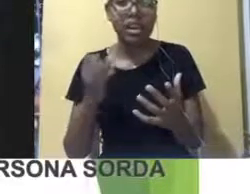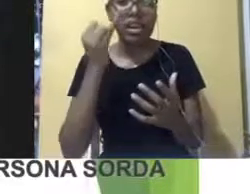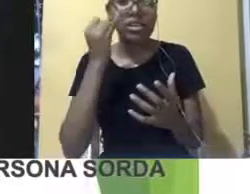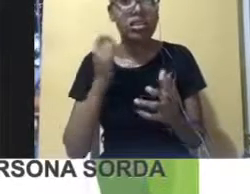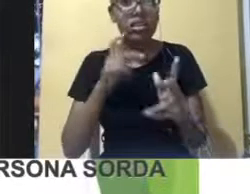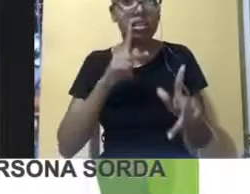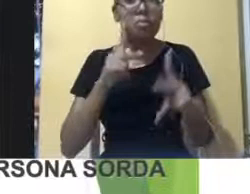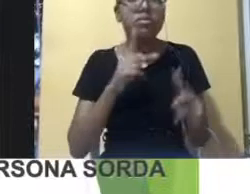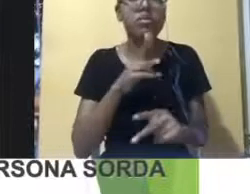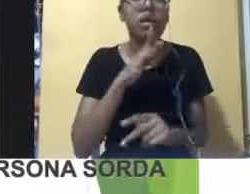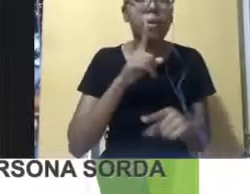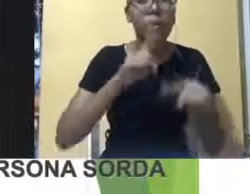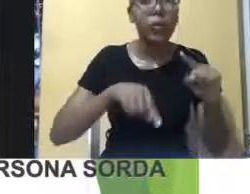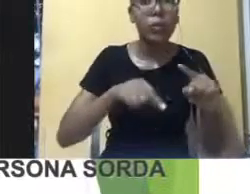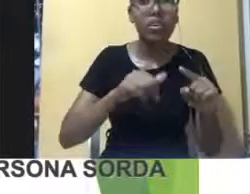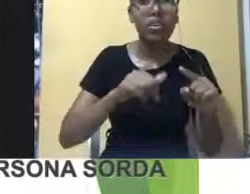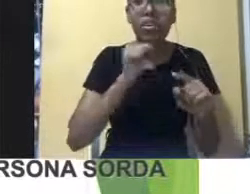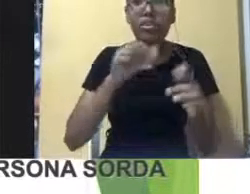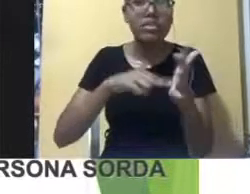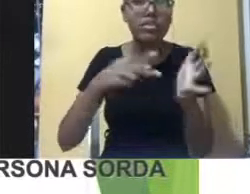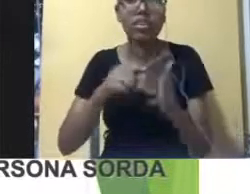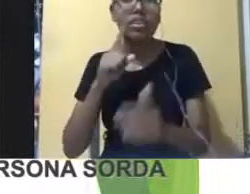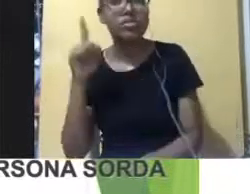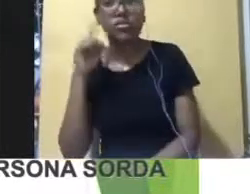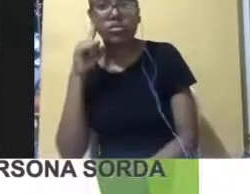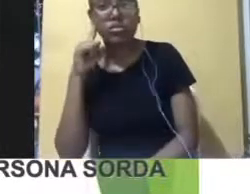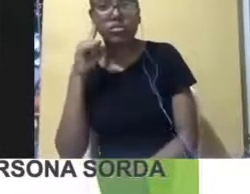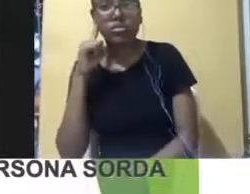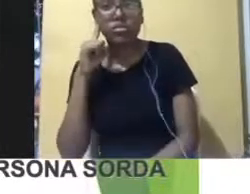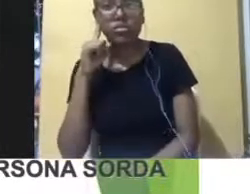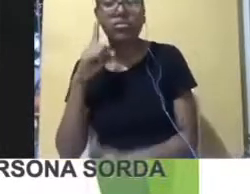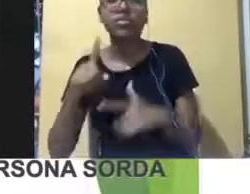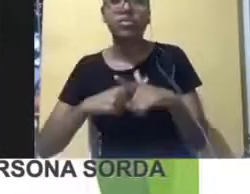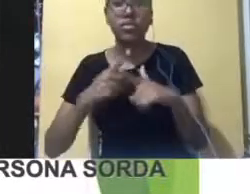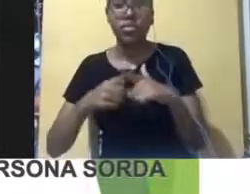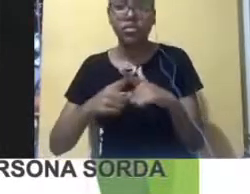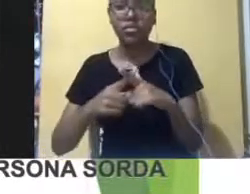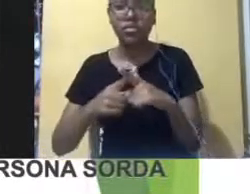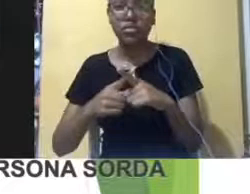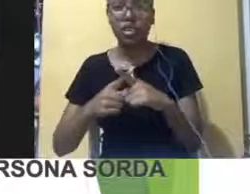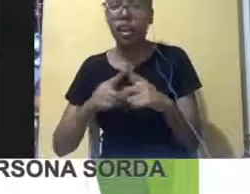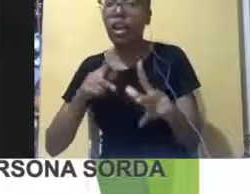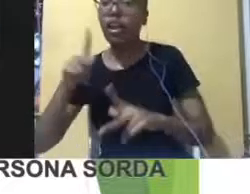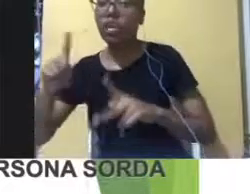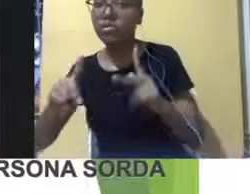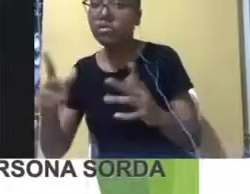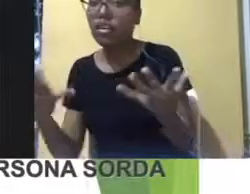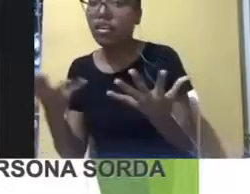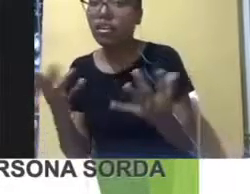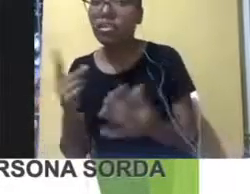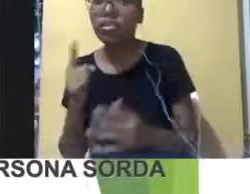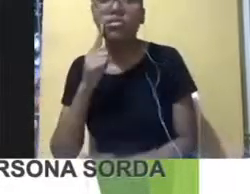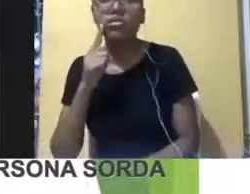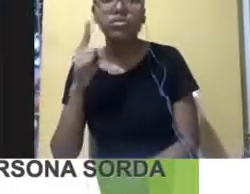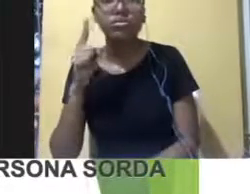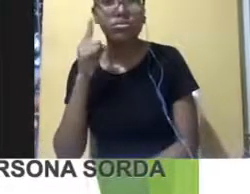sordera necesariamente. Entonces, las personas generalmente son sordas, que no escuchan. Tienen todas las habilidades